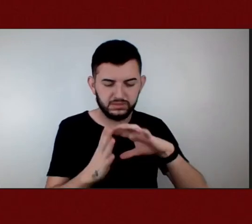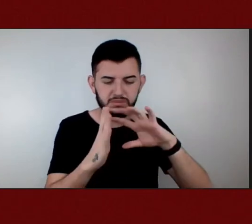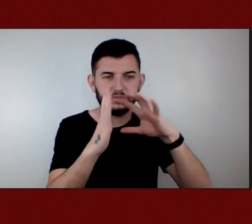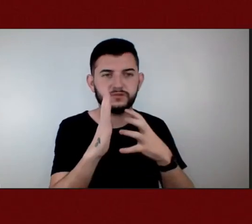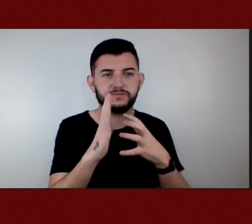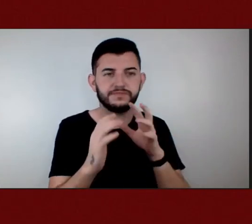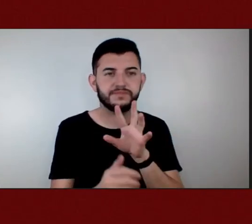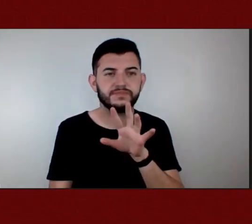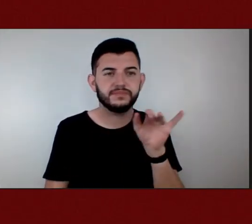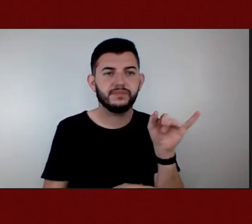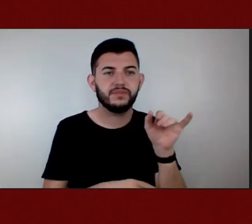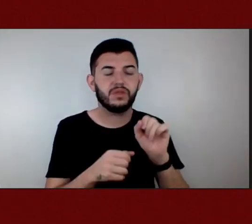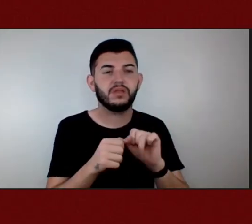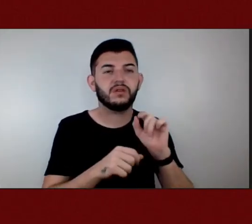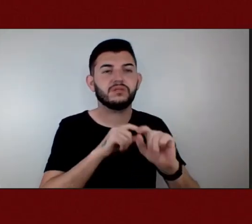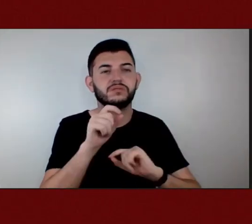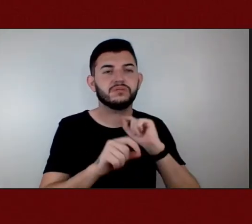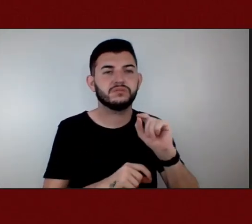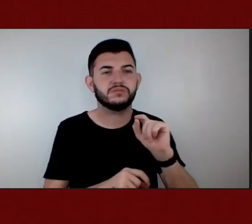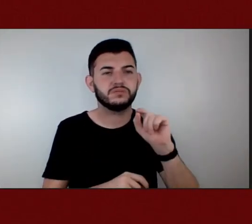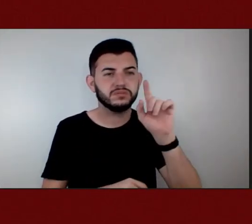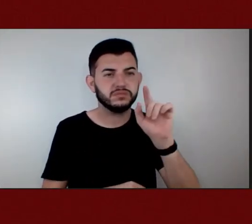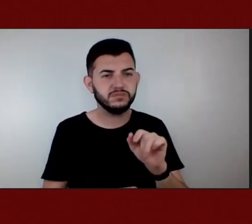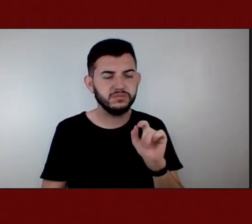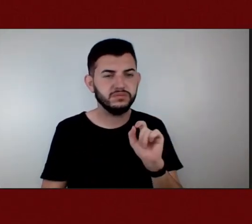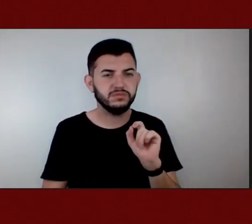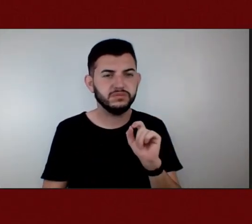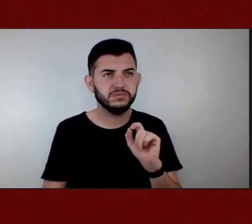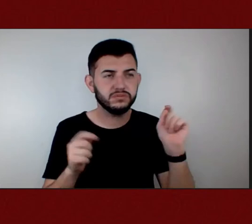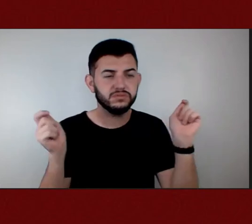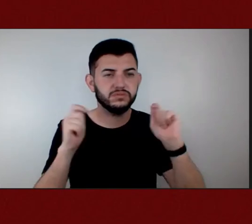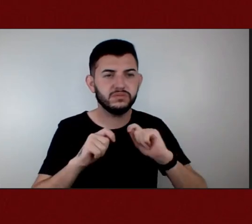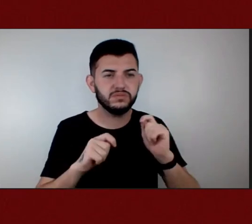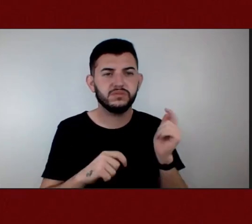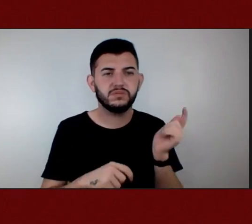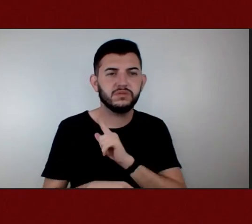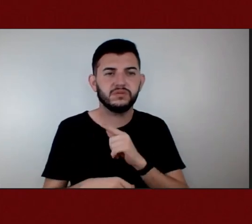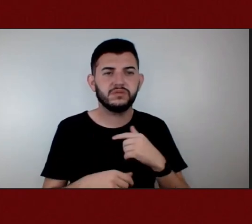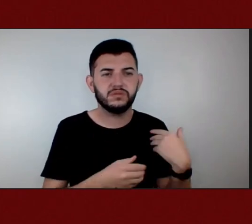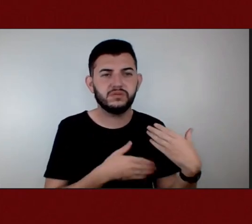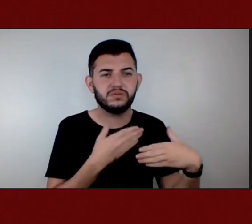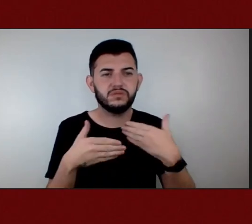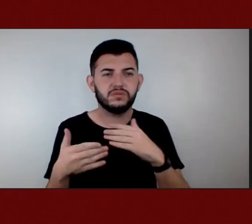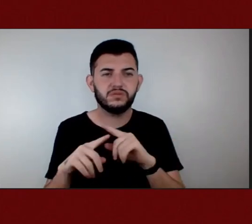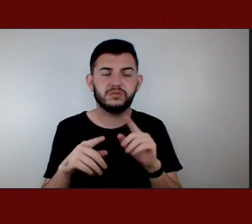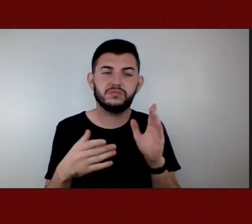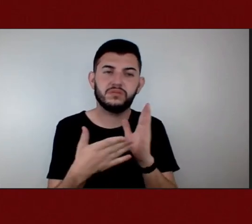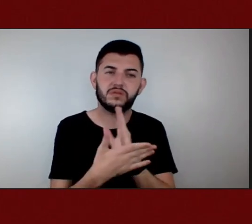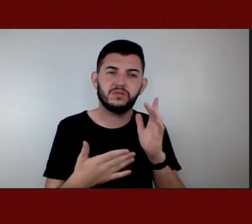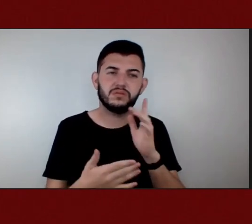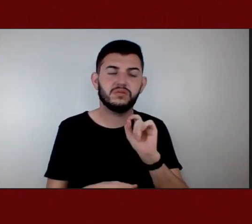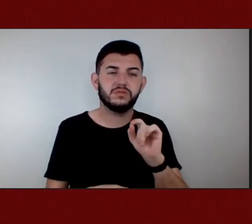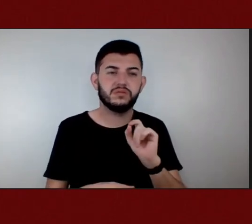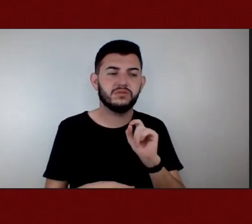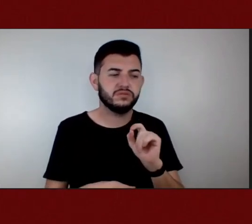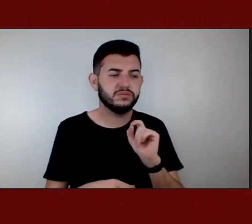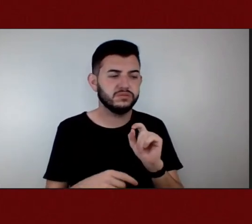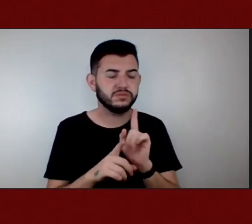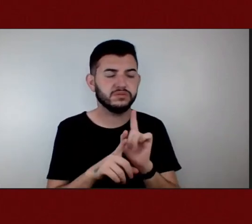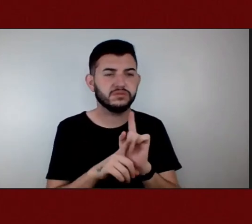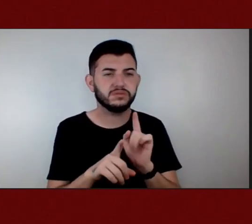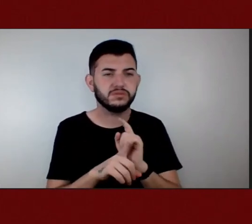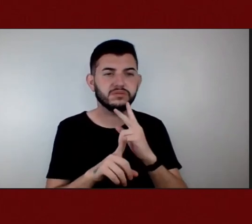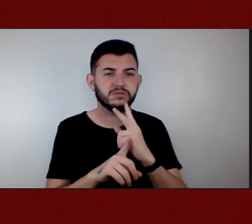que tornou impossível seguir assim. Por um lado, para alguns, a derrota tinha evidenciado um vazio histórico na formação